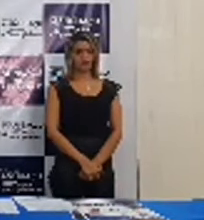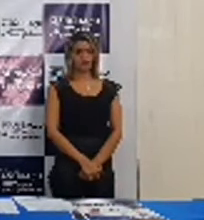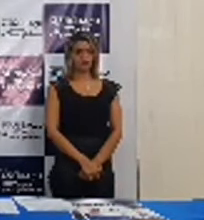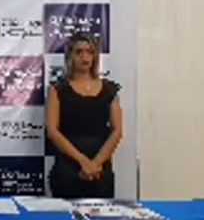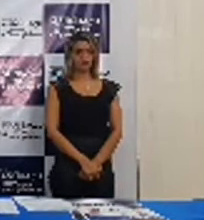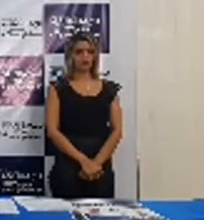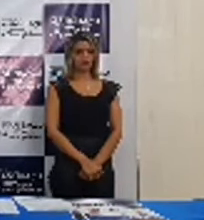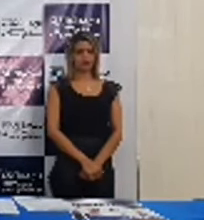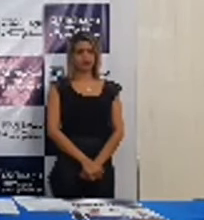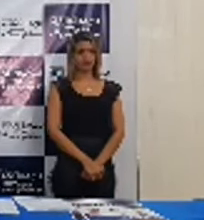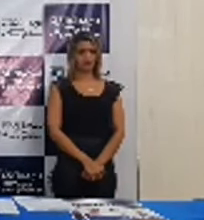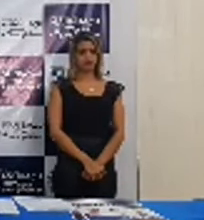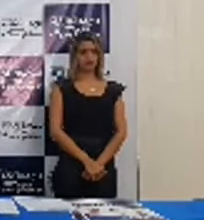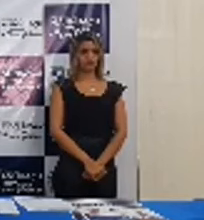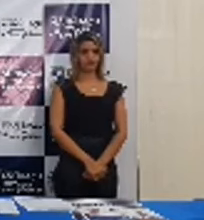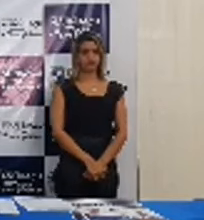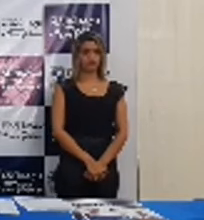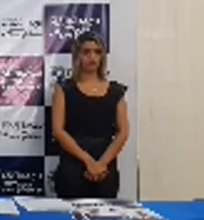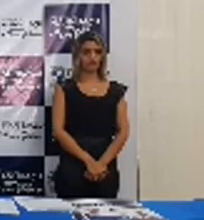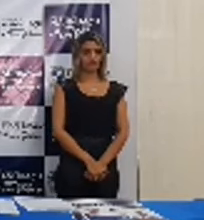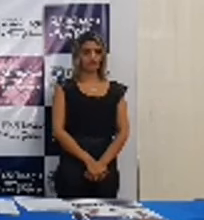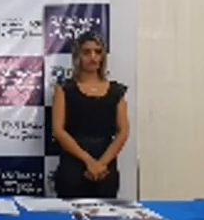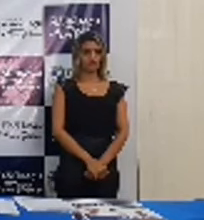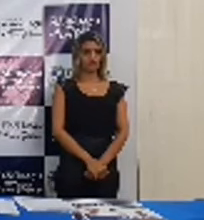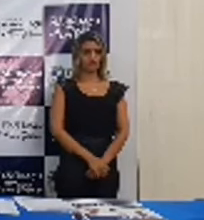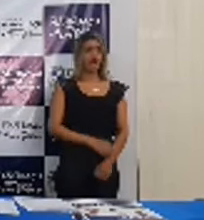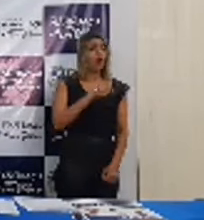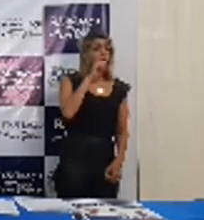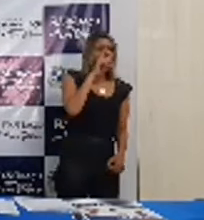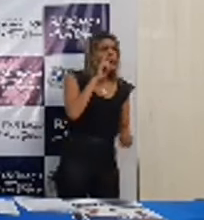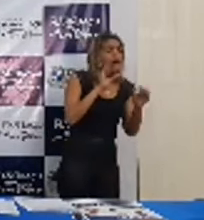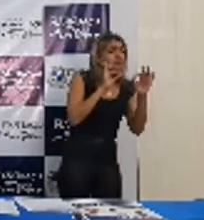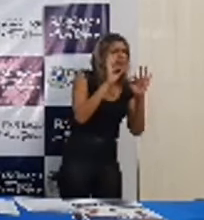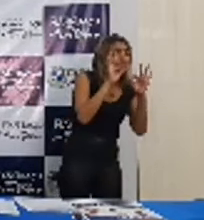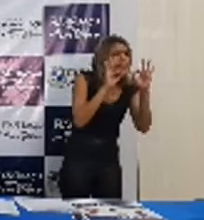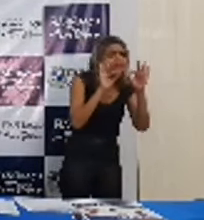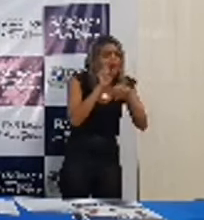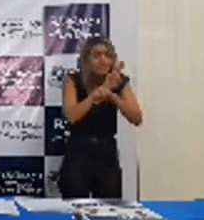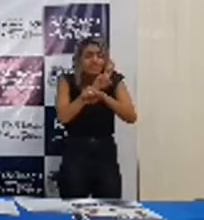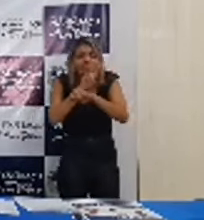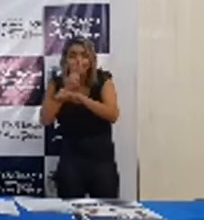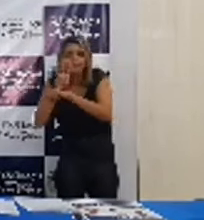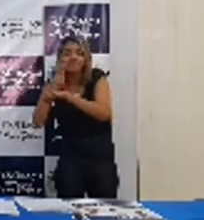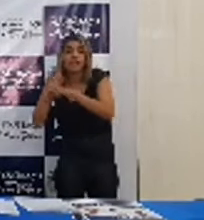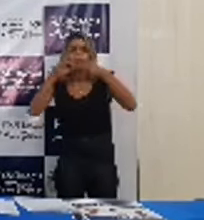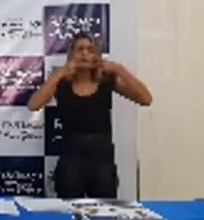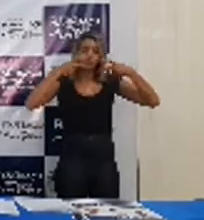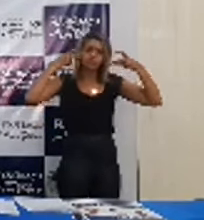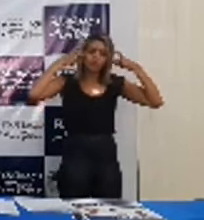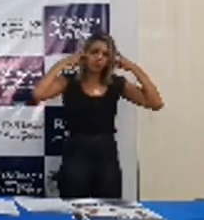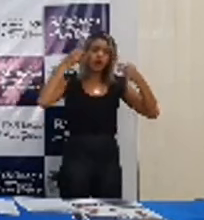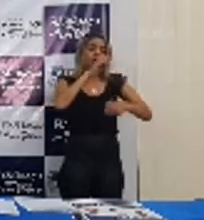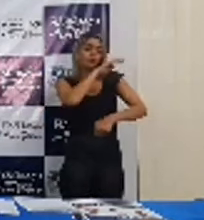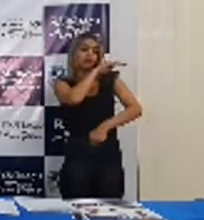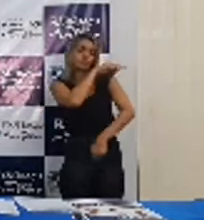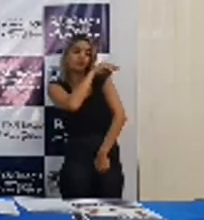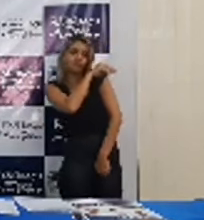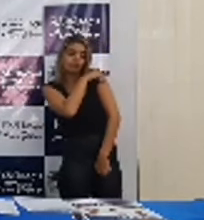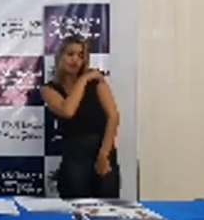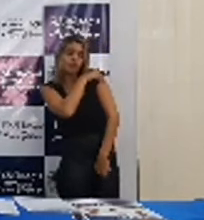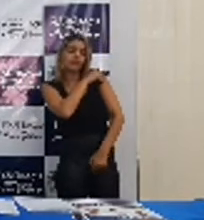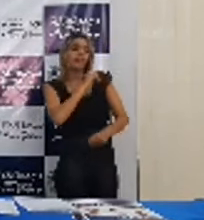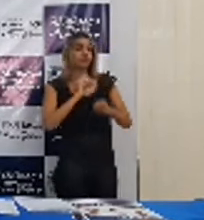o contágio tiver com cuidado, lembrando o uso de máscara dentro do estabelecimento, lembrando a